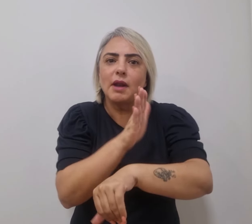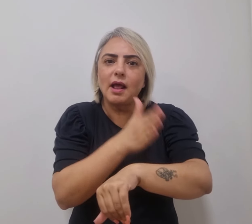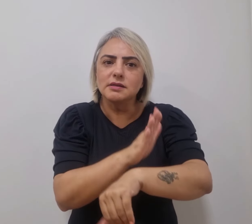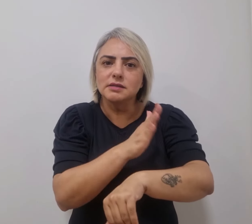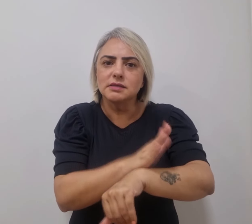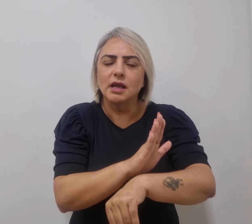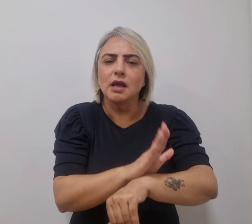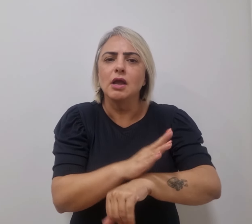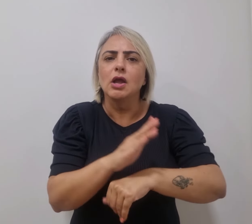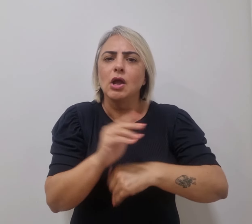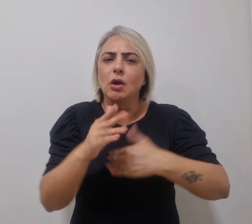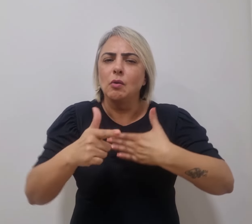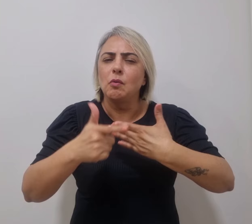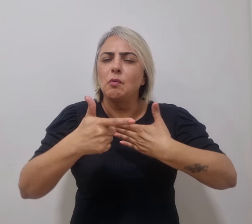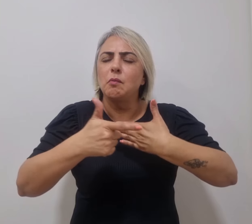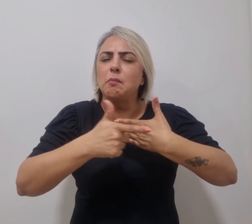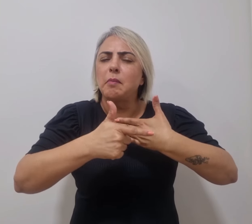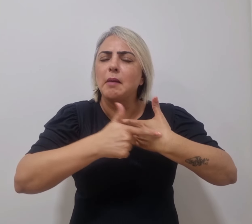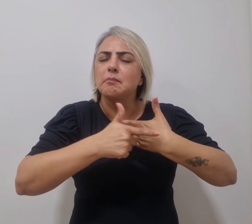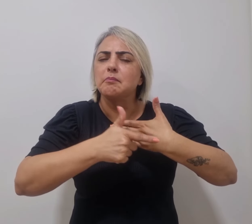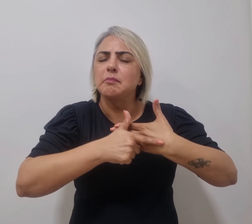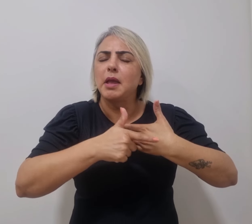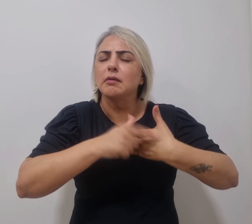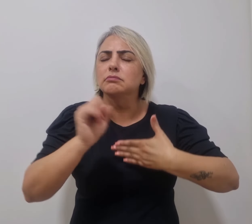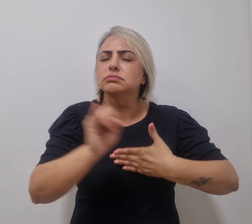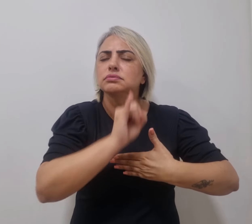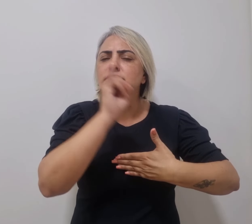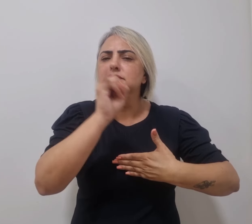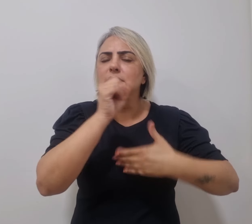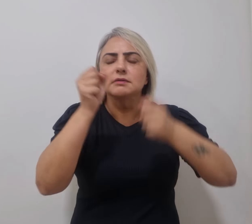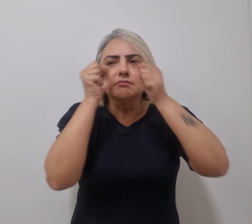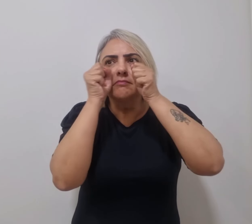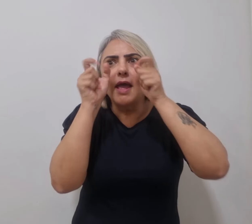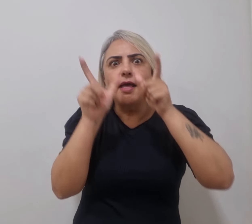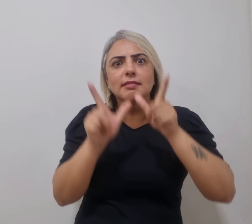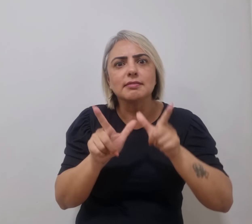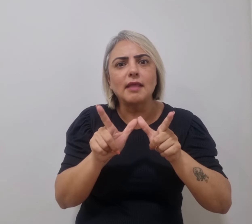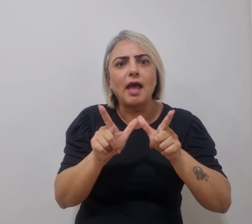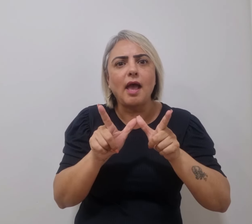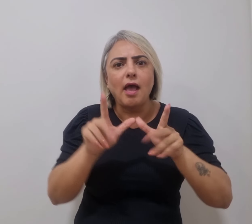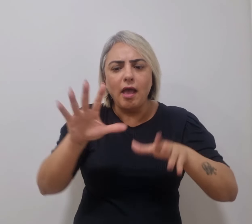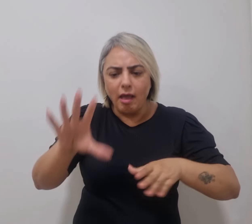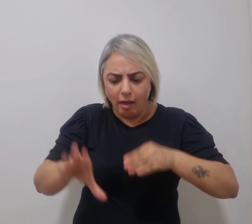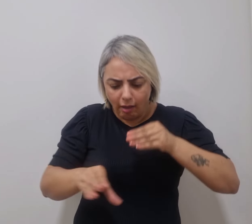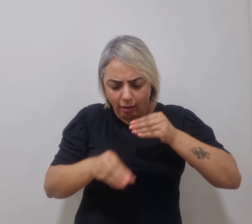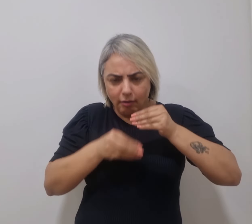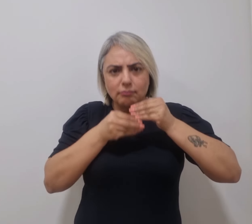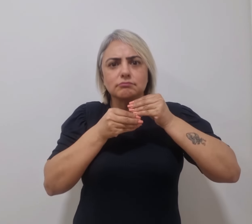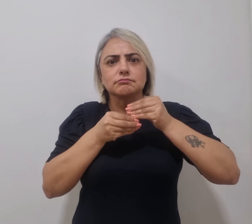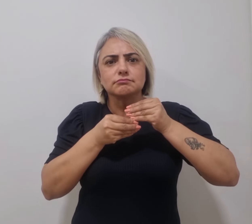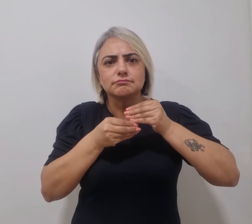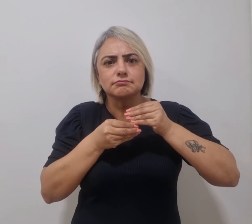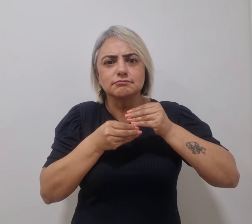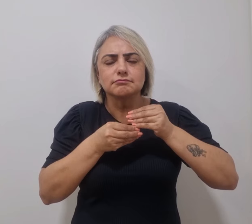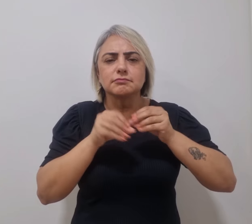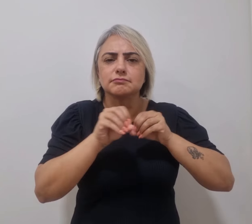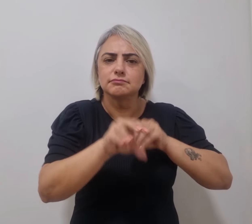um papel essencial que é o de despertar o pertencimento nos educadores em fazer